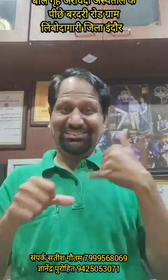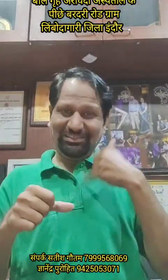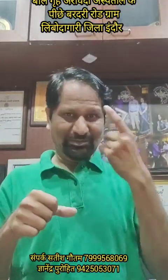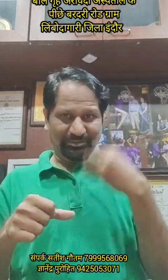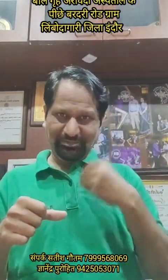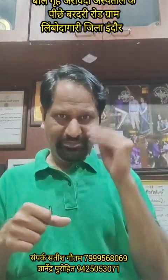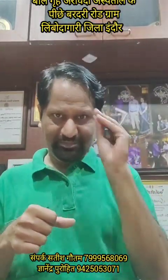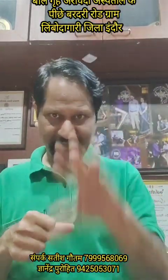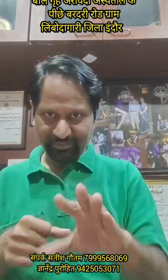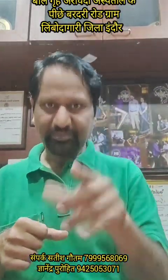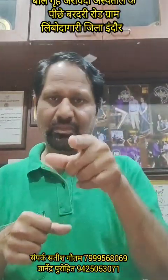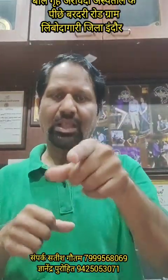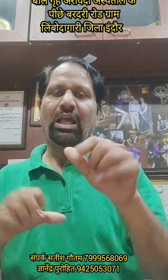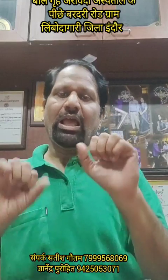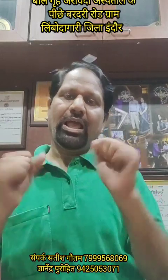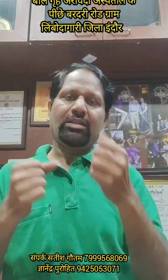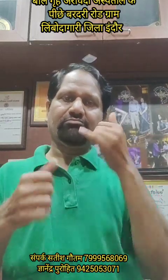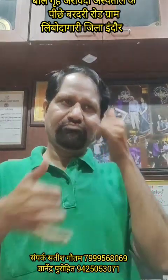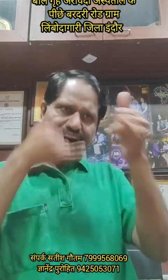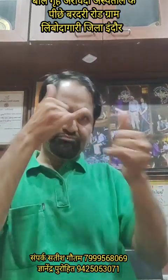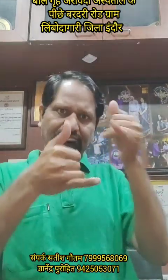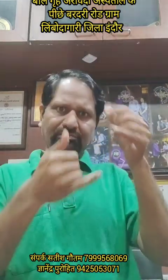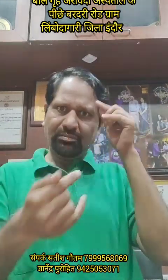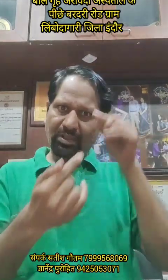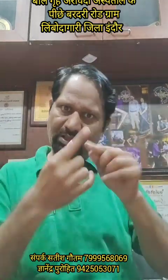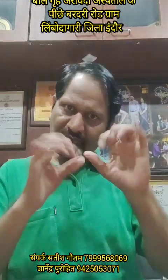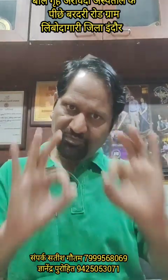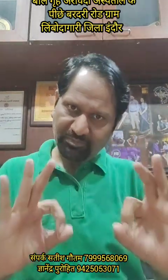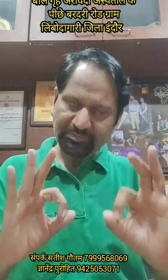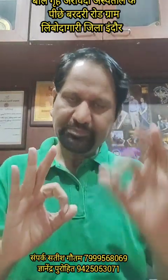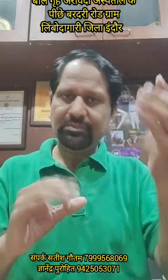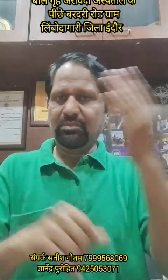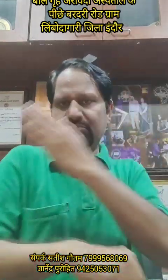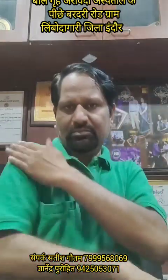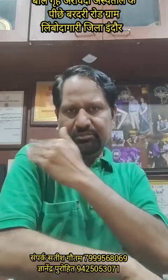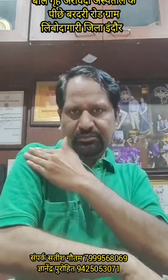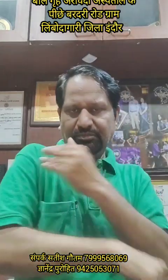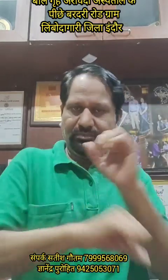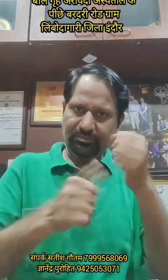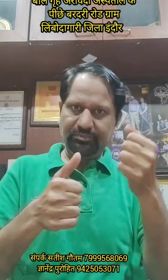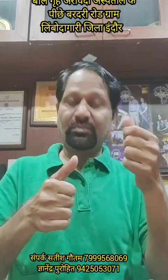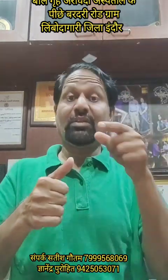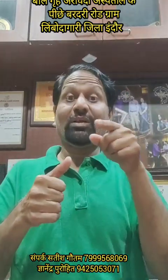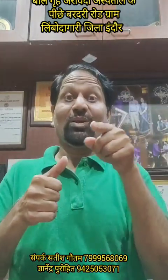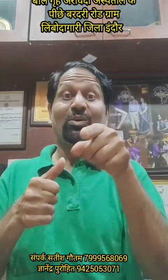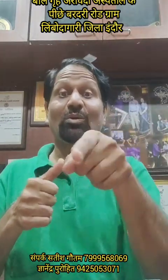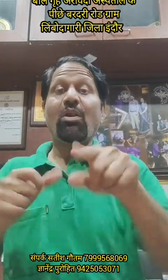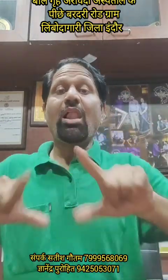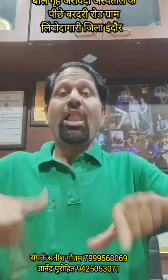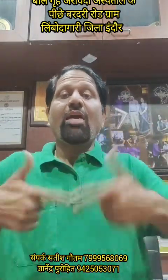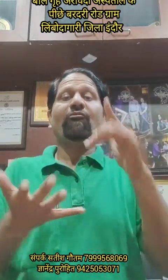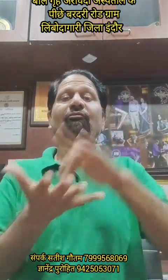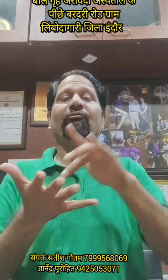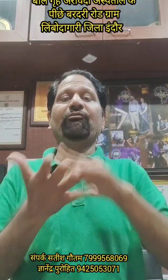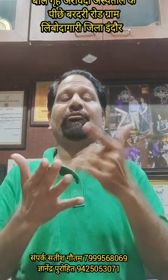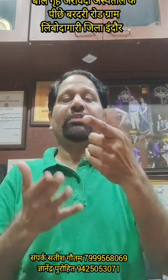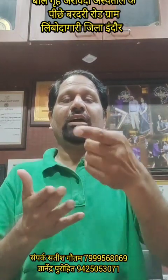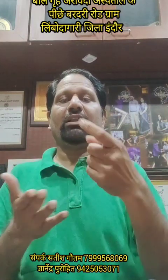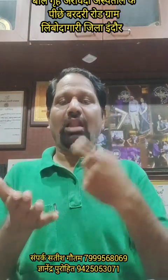और सतीश गौतम जी का नंबर जैसे हम आपको दे रहे हैं, आप उनको वीडियो कॉल करें, बताएं और ये हमें बता देंगे। और जैसे